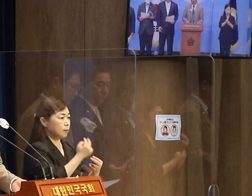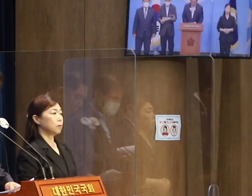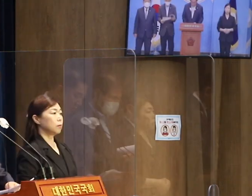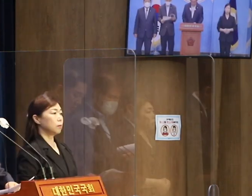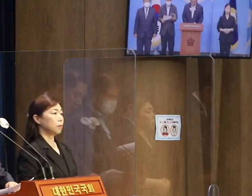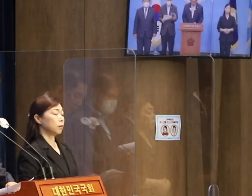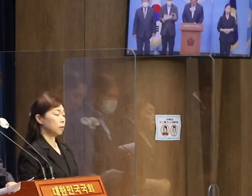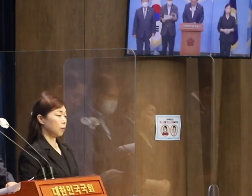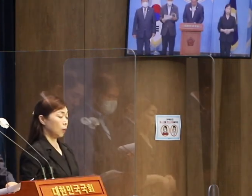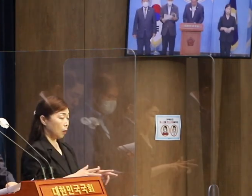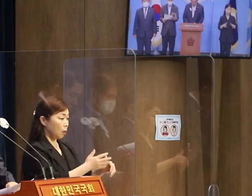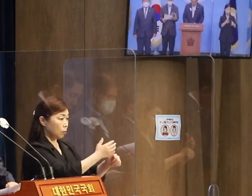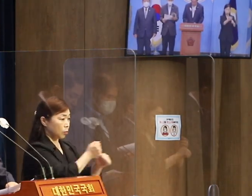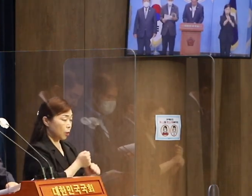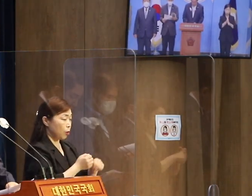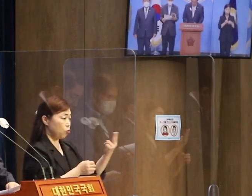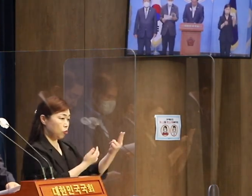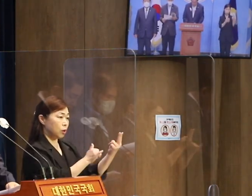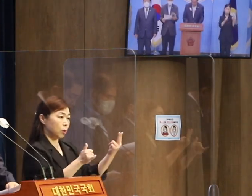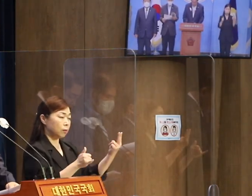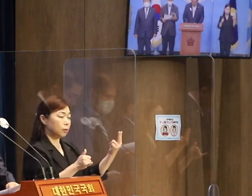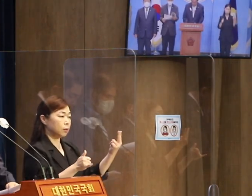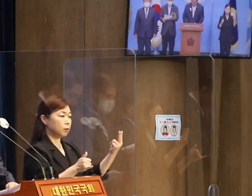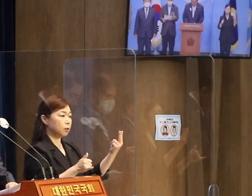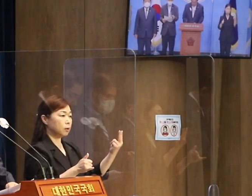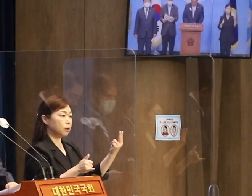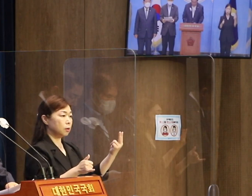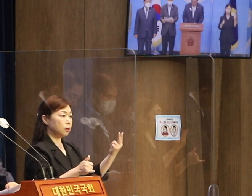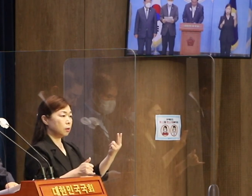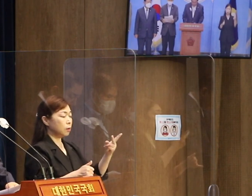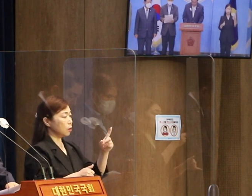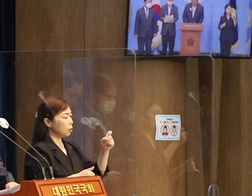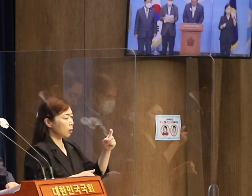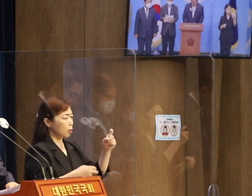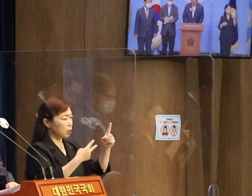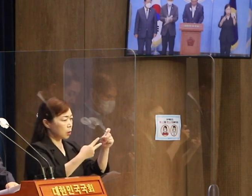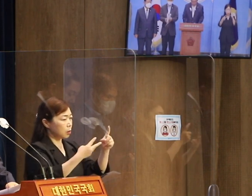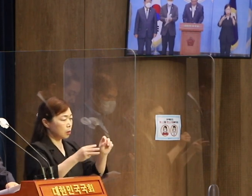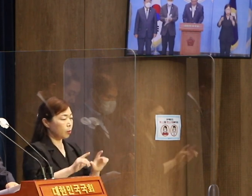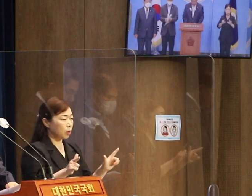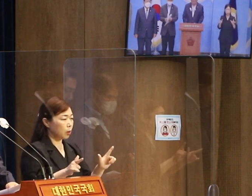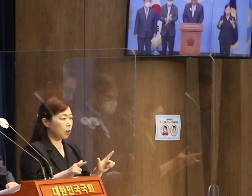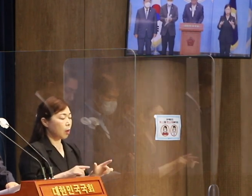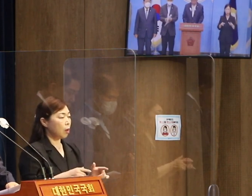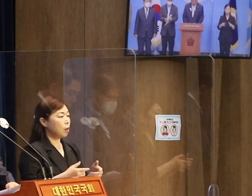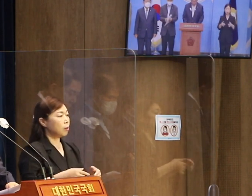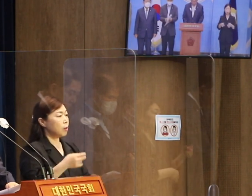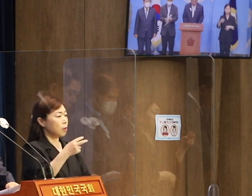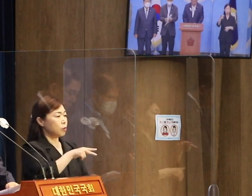것입니다. 현장에서 붙잡힌 두 명은 11월 2, 3일 관계기관이 함께한